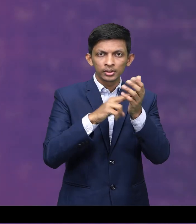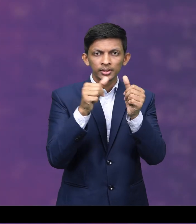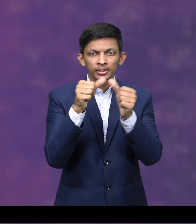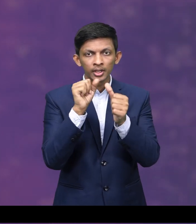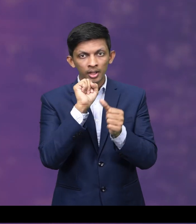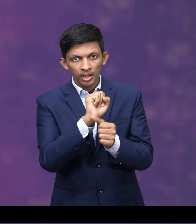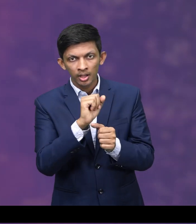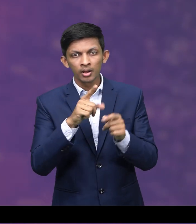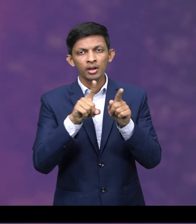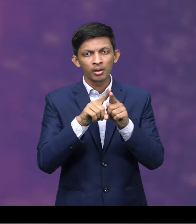కంటే ఎక్కువ.